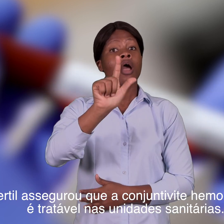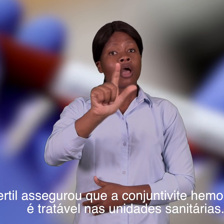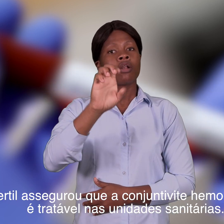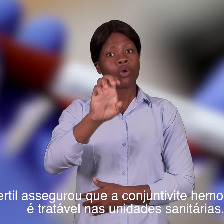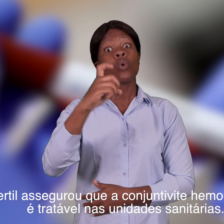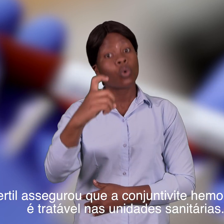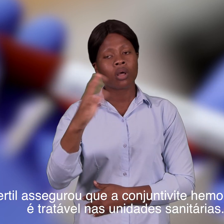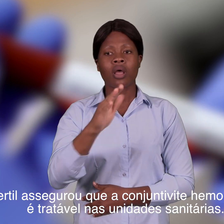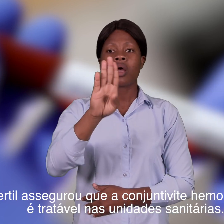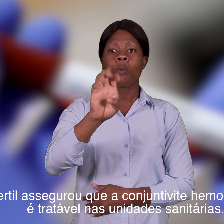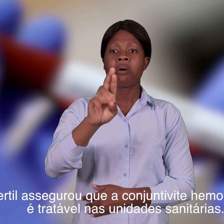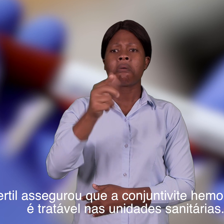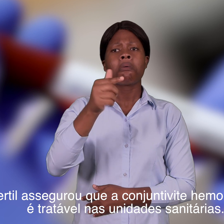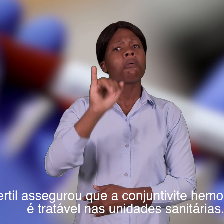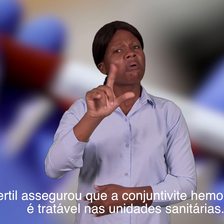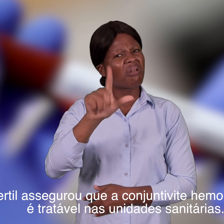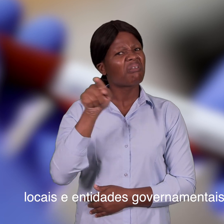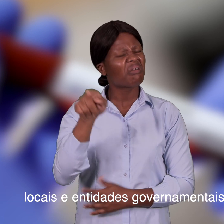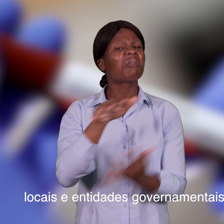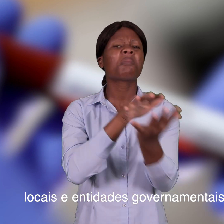hemorrágica é tratável nas unidades sanitárias.